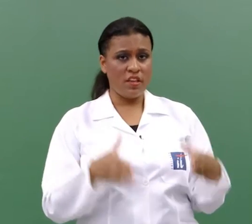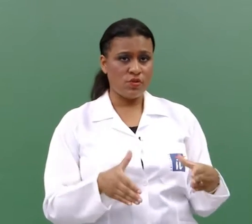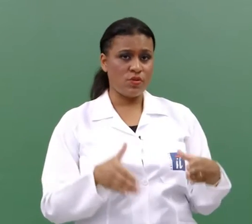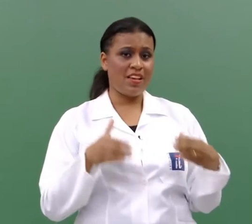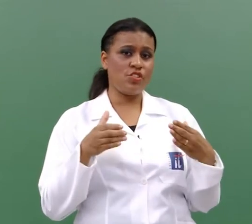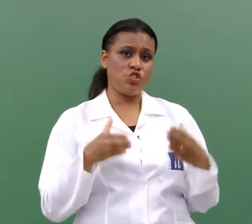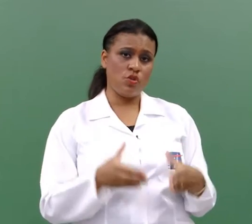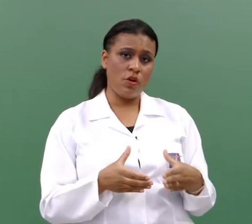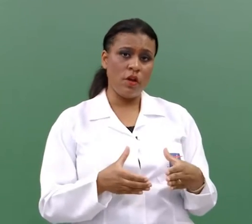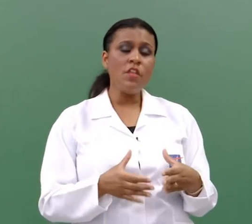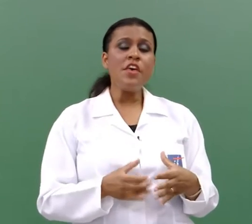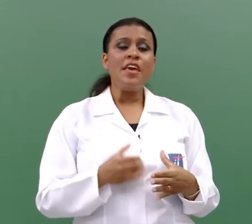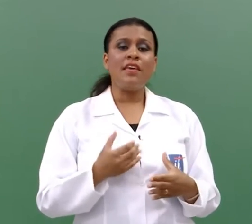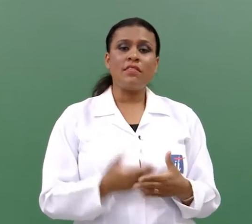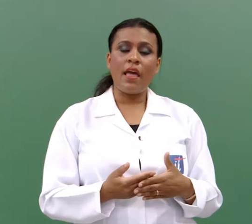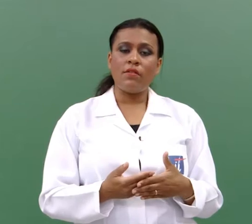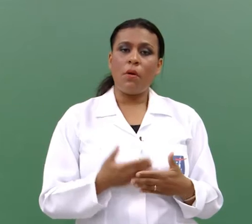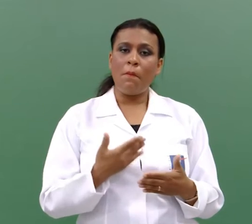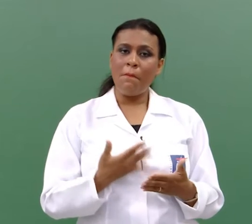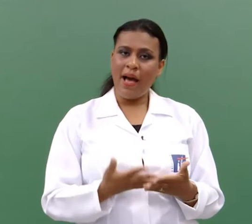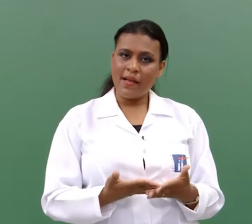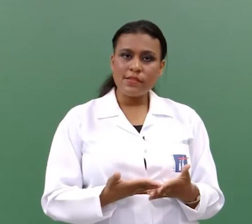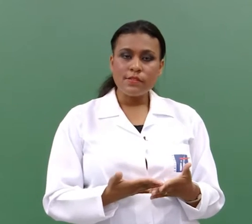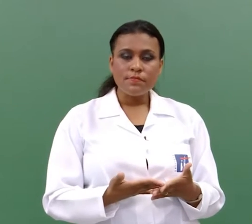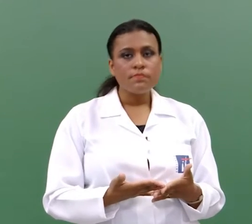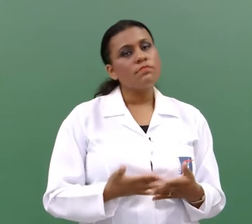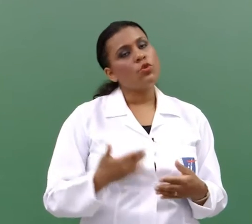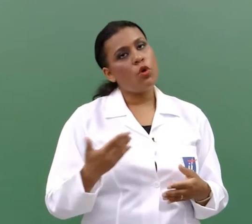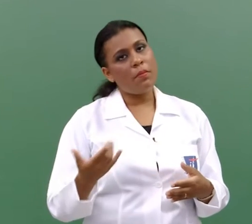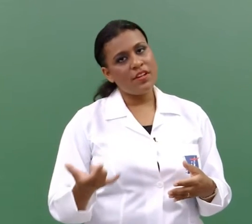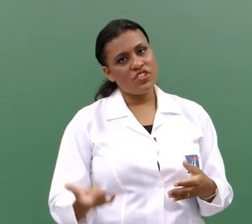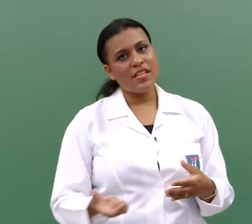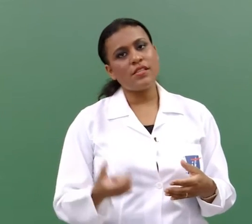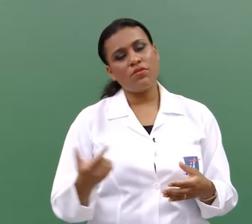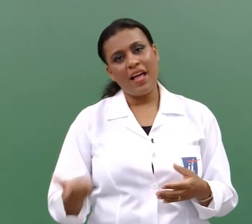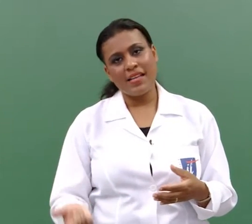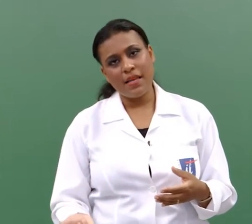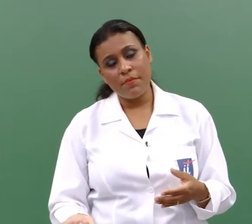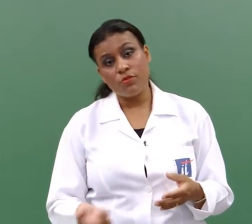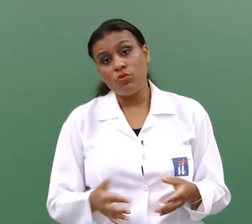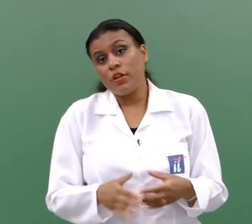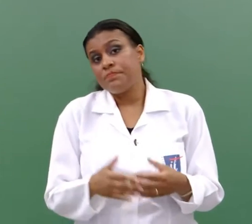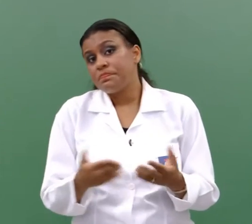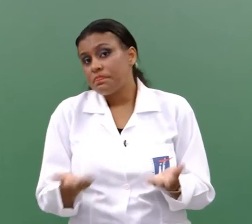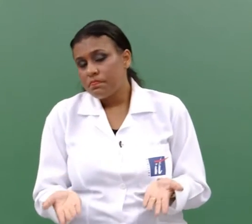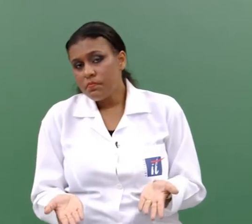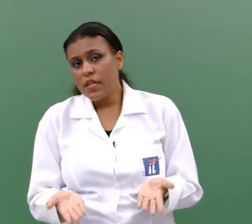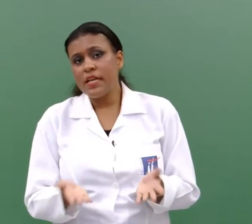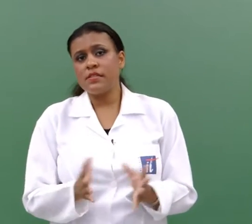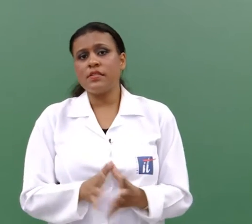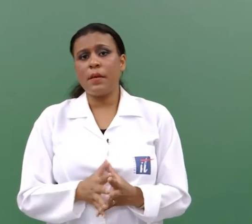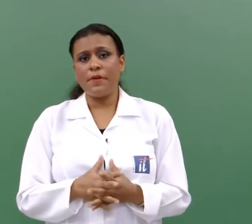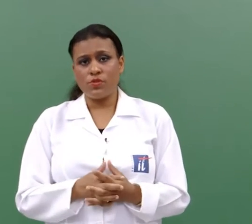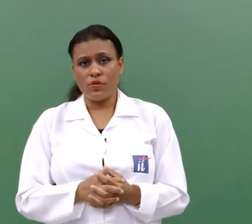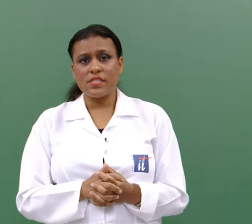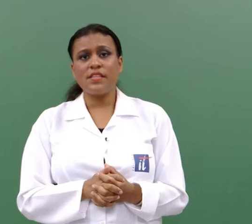isso, questionam e tentam, mas, como a legislação dá essa abertura, existem pessoas que